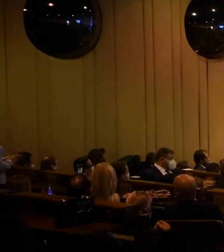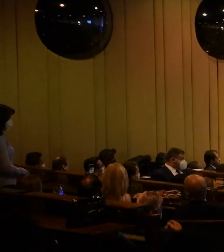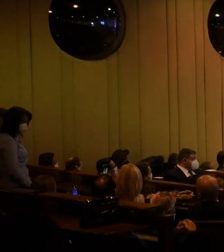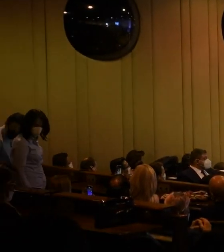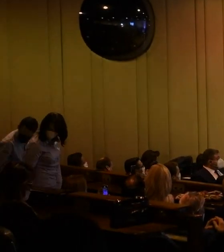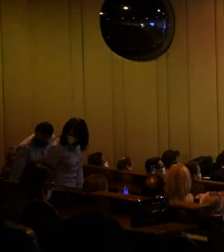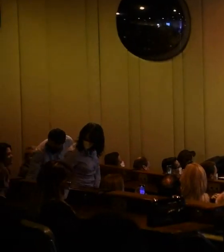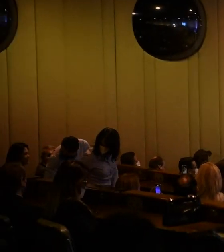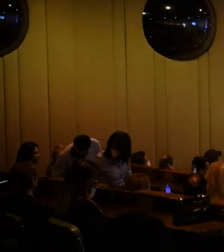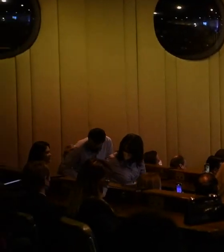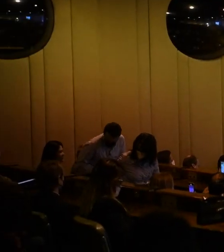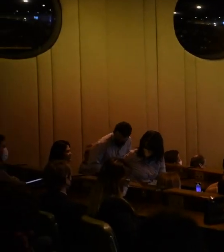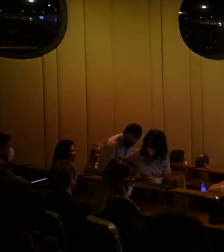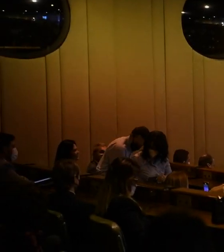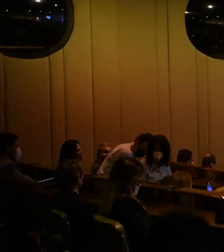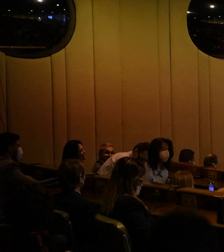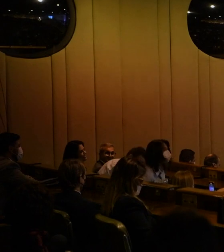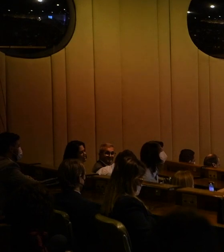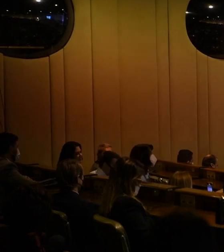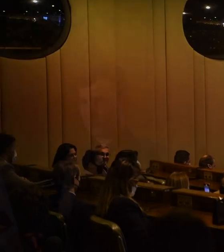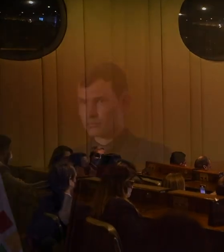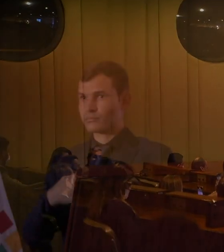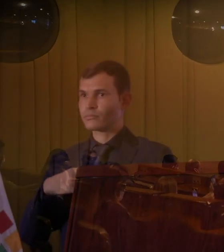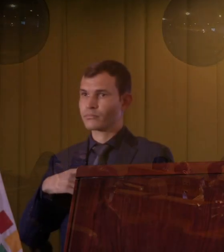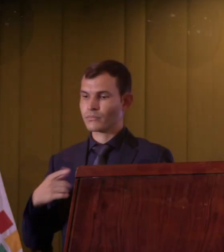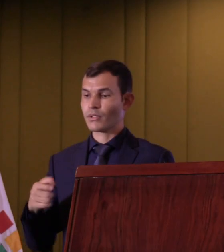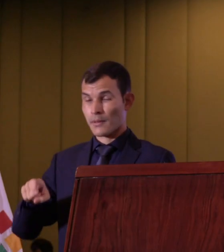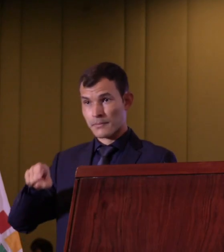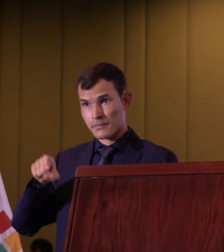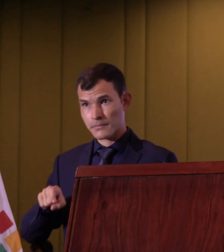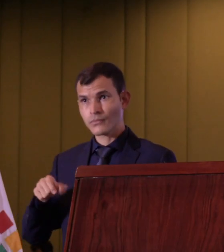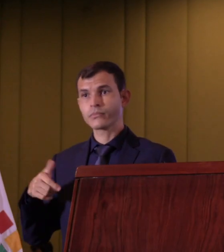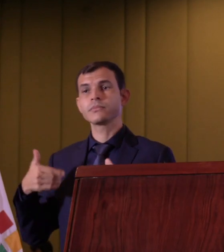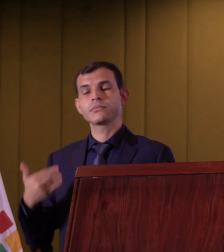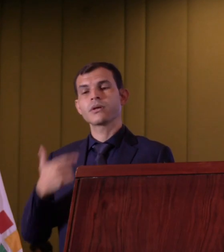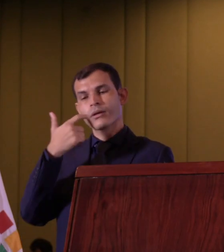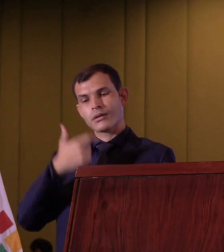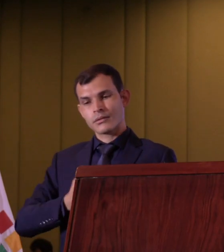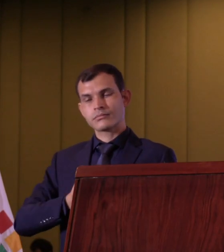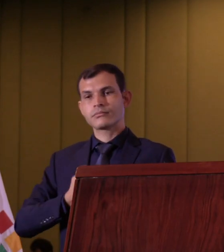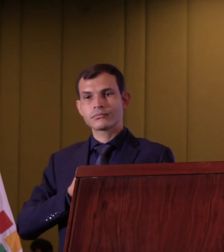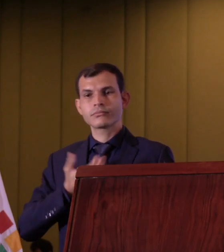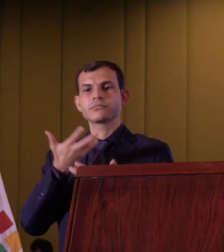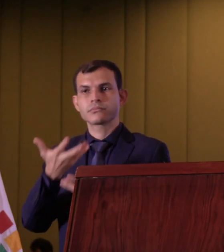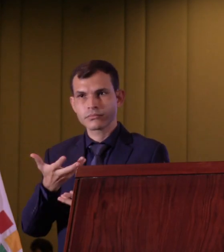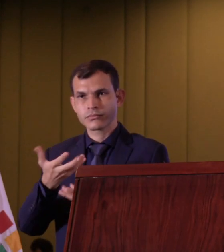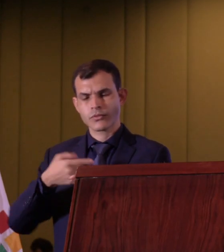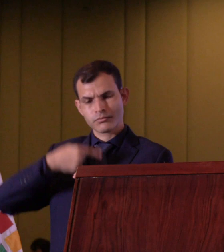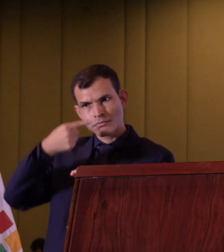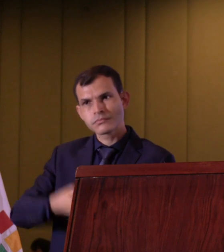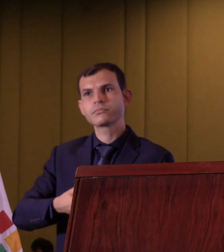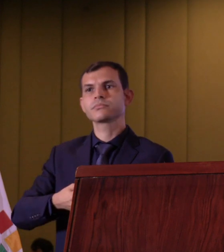Assim, no momento que sou empossado como diretor-geral brasileiro, reafirmo minha lealdade às diretrizes do governo